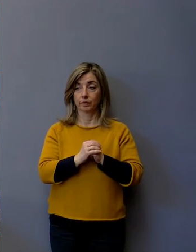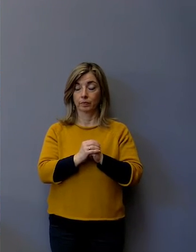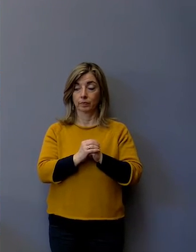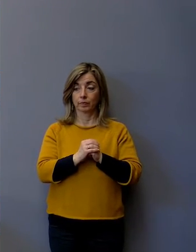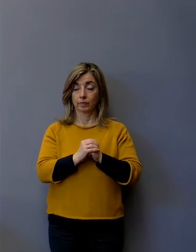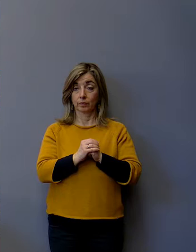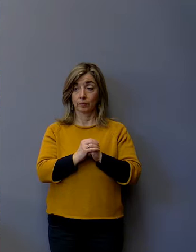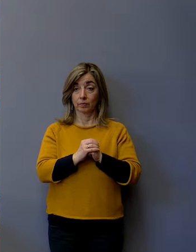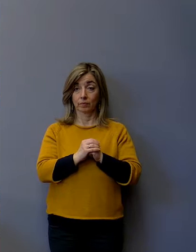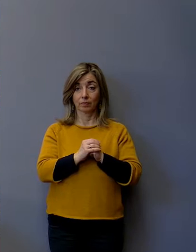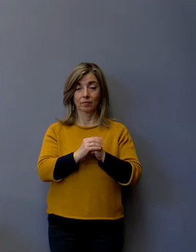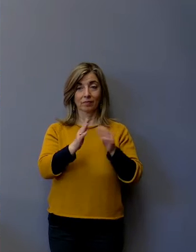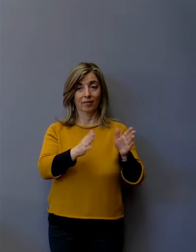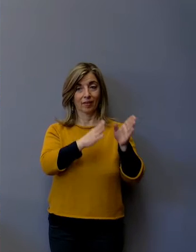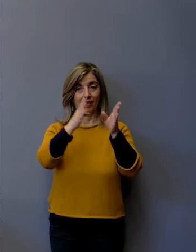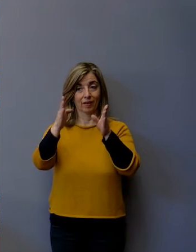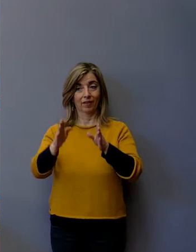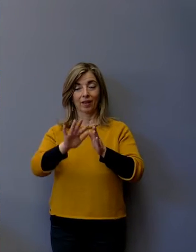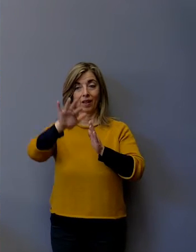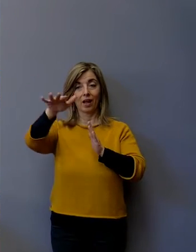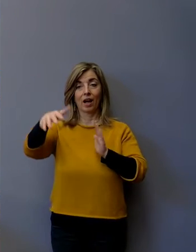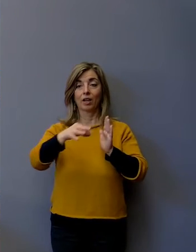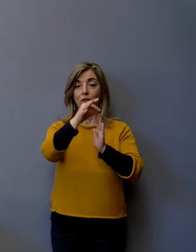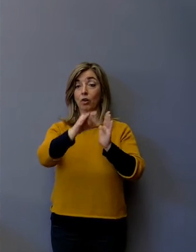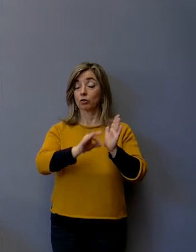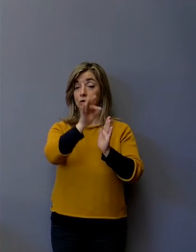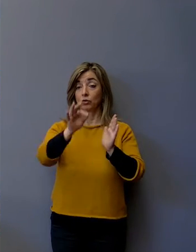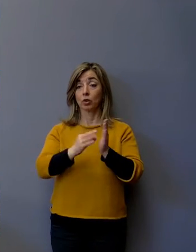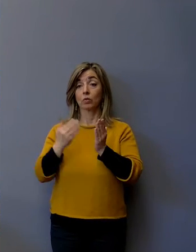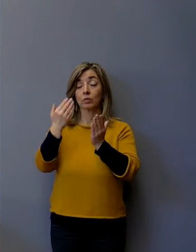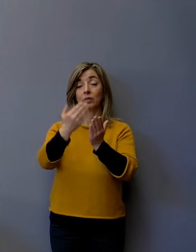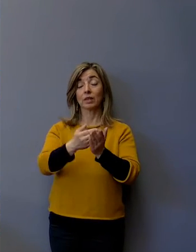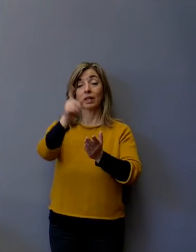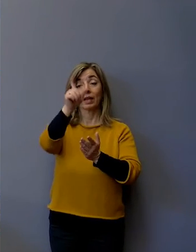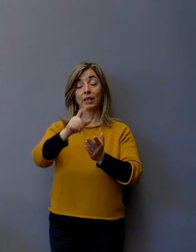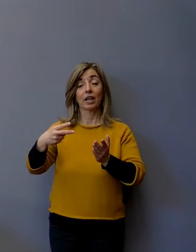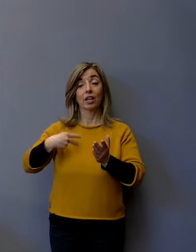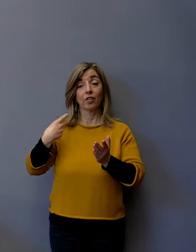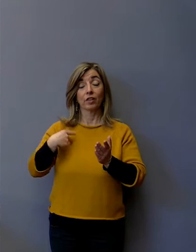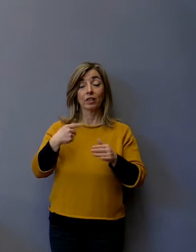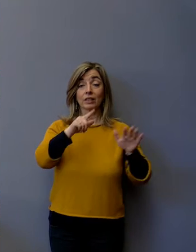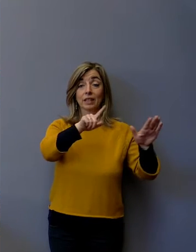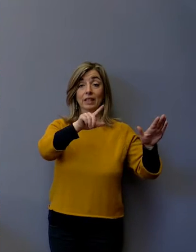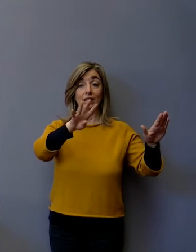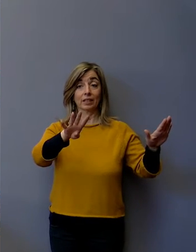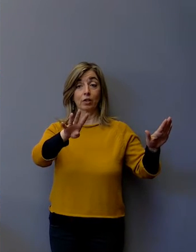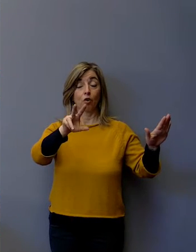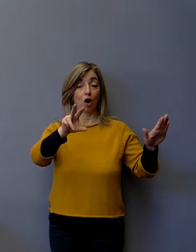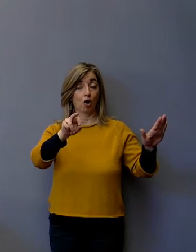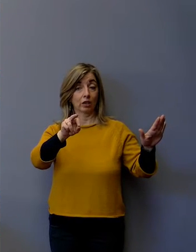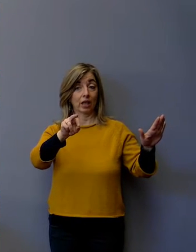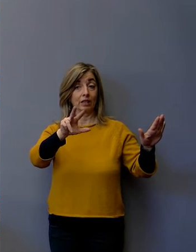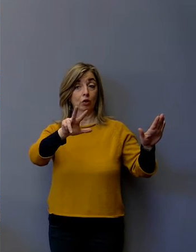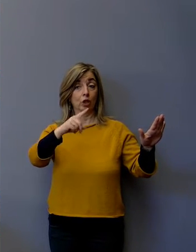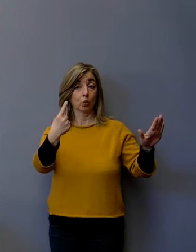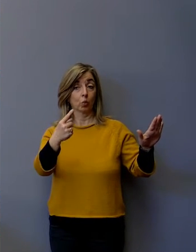passiamo ora a ulteriori ordini del giorno presentati da italia viva numeri 79 80 81